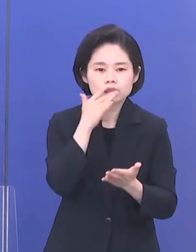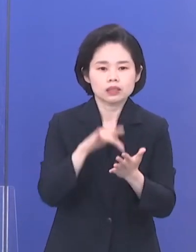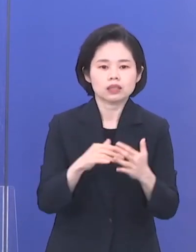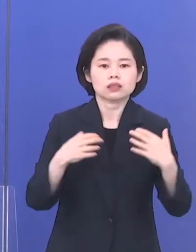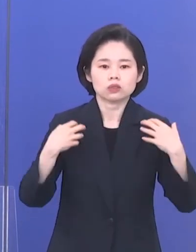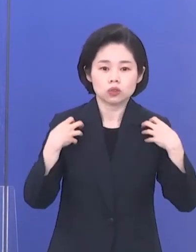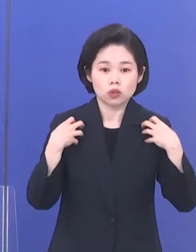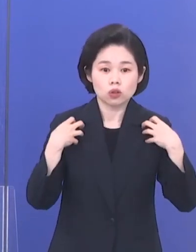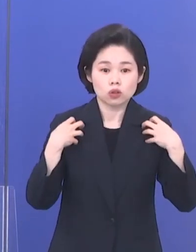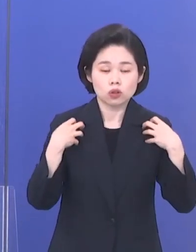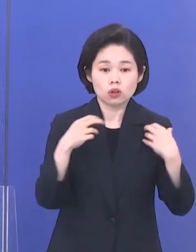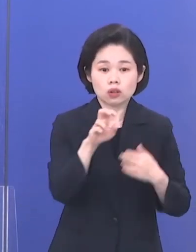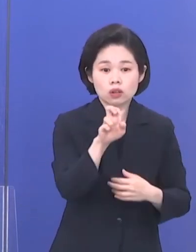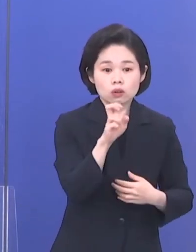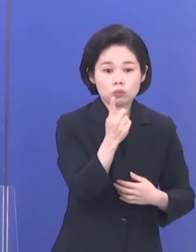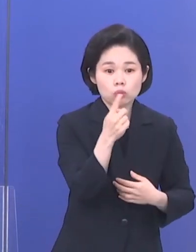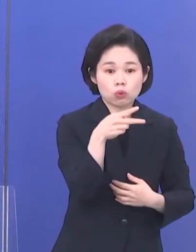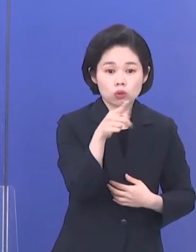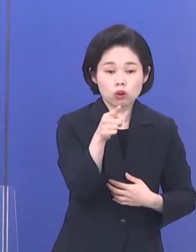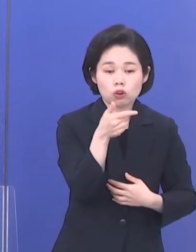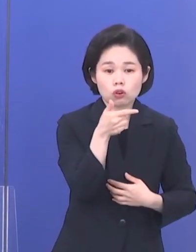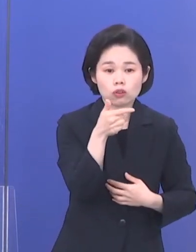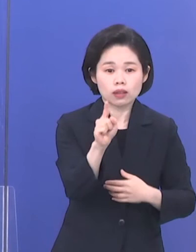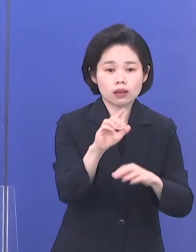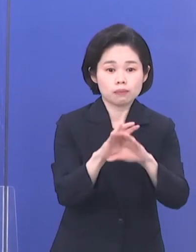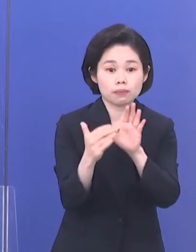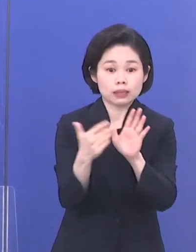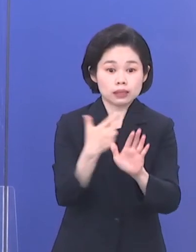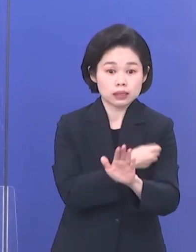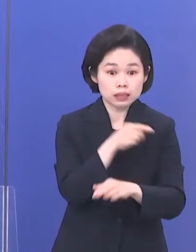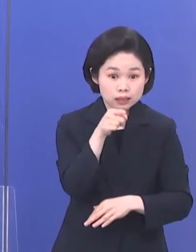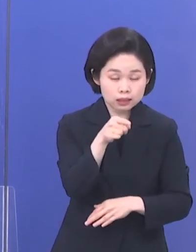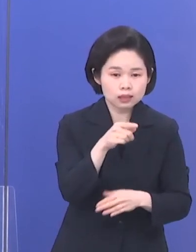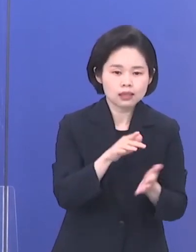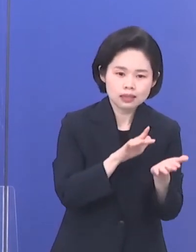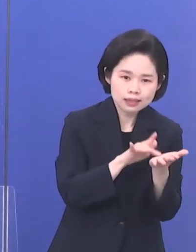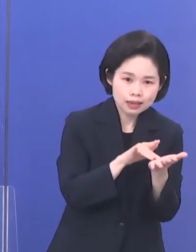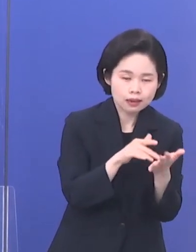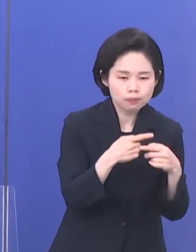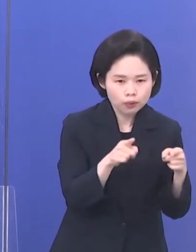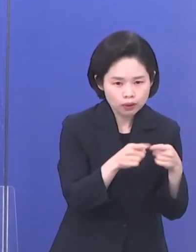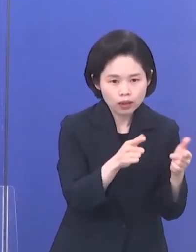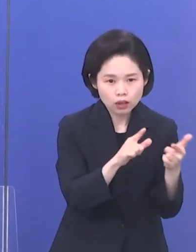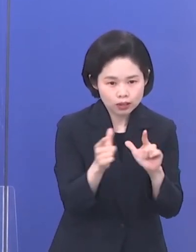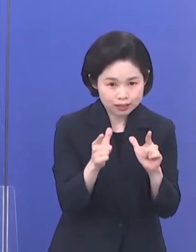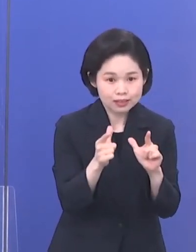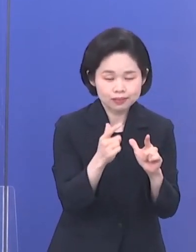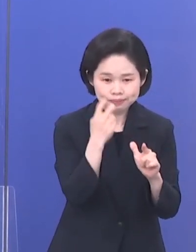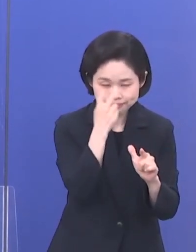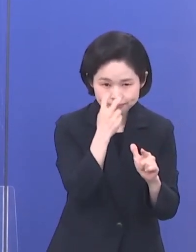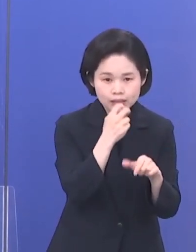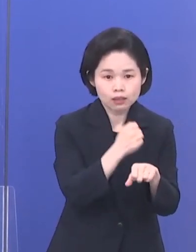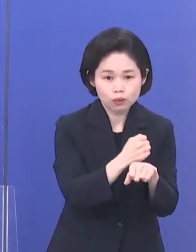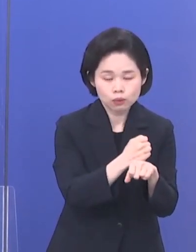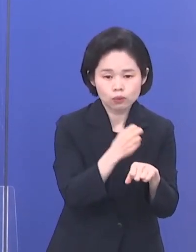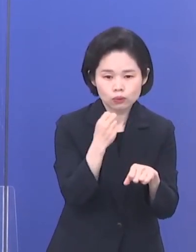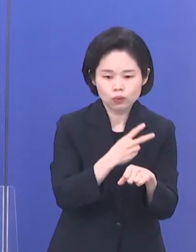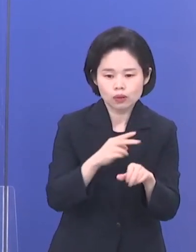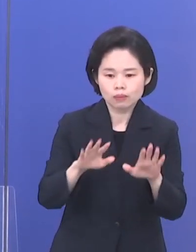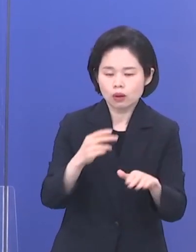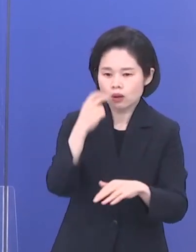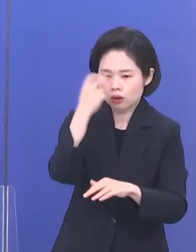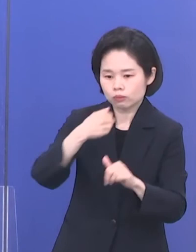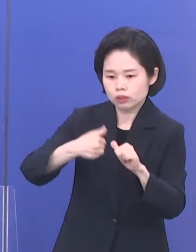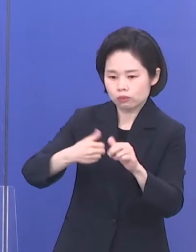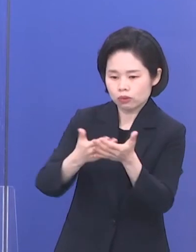식약처는 이 모더나 백신과 관련해서 품질 자료 등 심사를 진행하고, 이번 검증 자문단 자문회의를